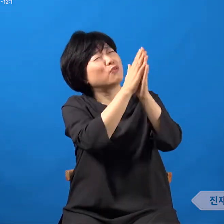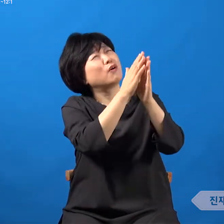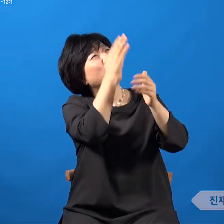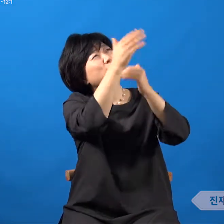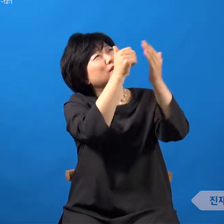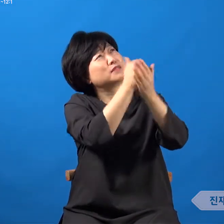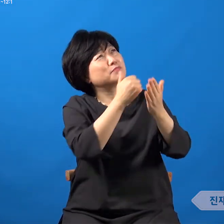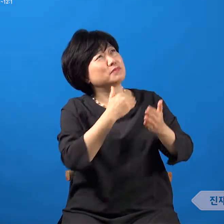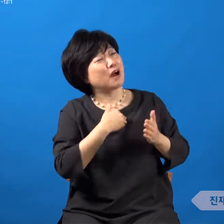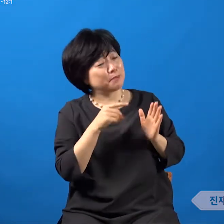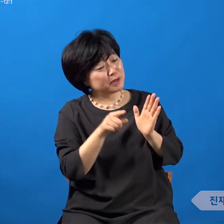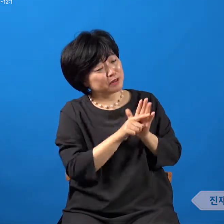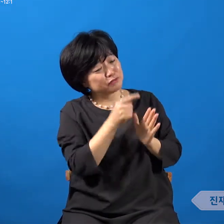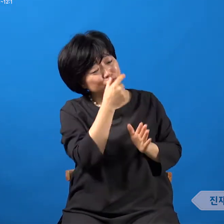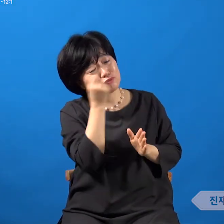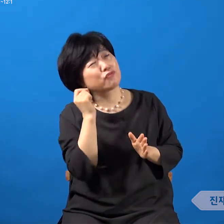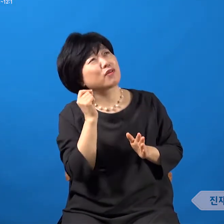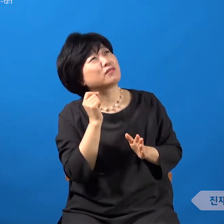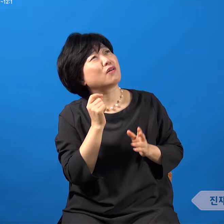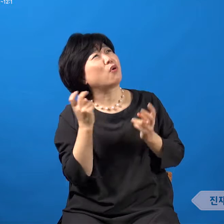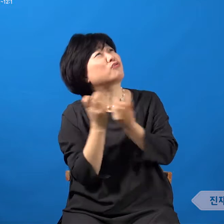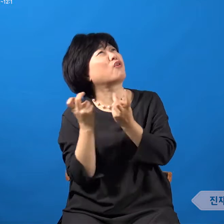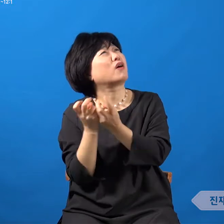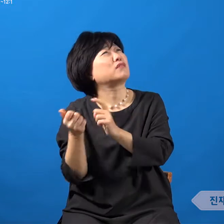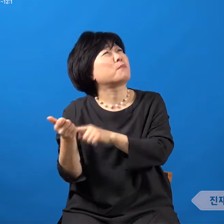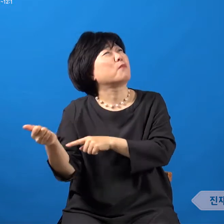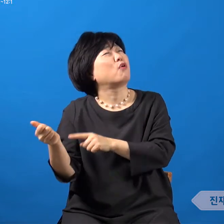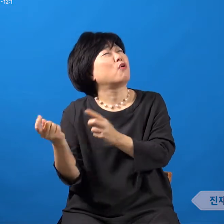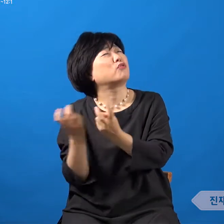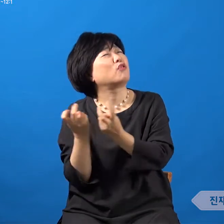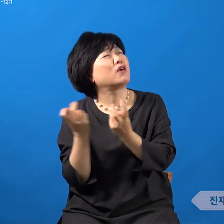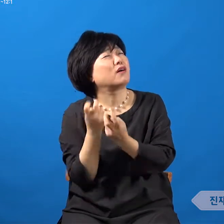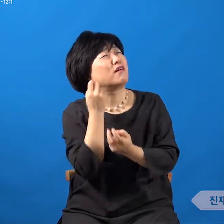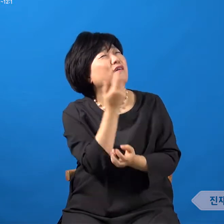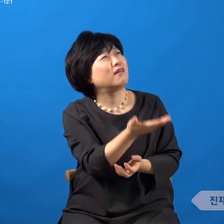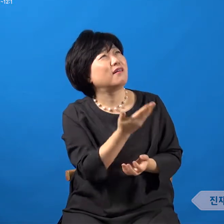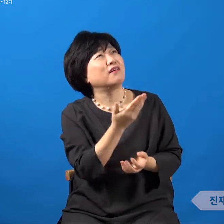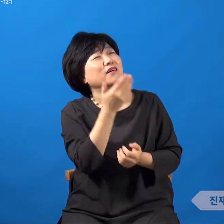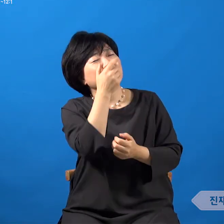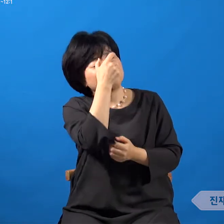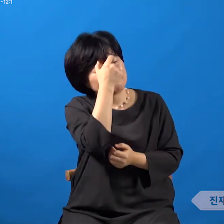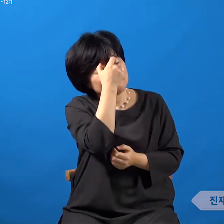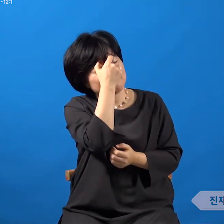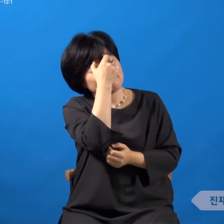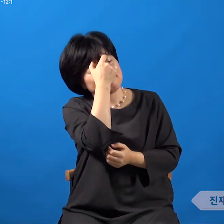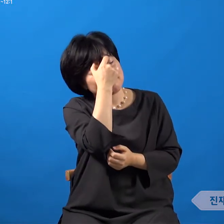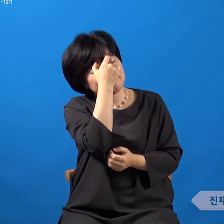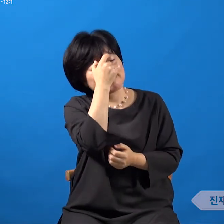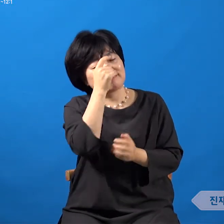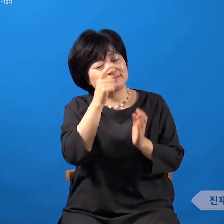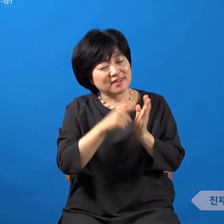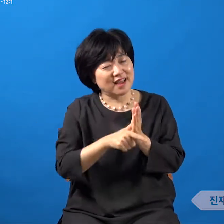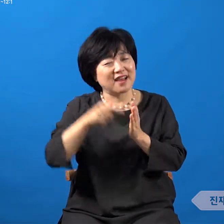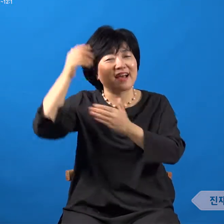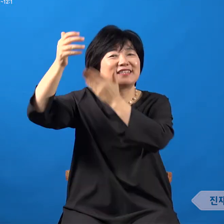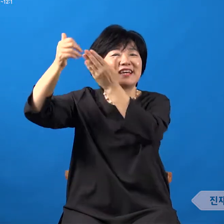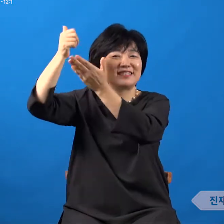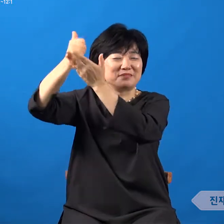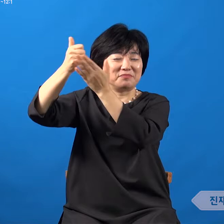믿음이 부족한데 어떻게 하면 좋습니까? 하나님이 그에게 은혜를